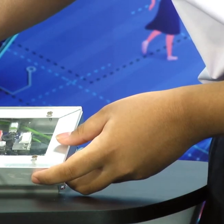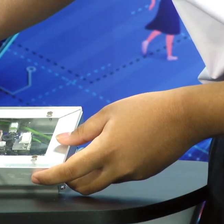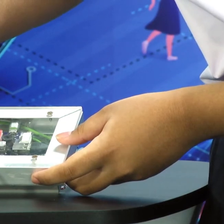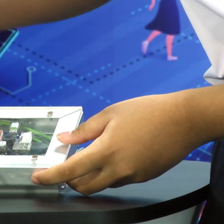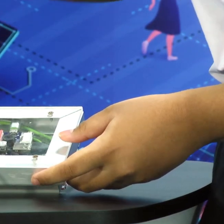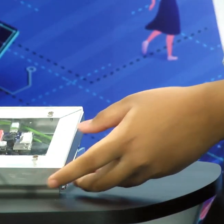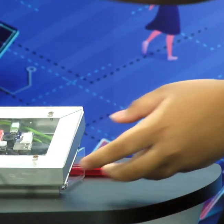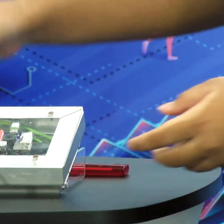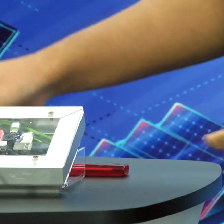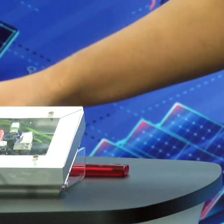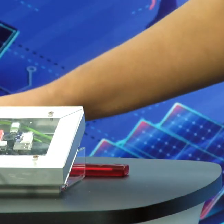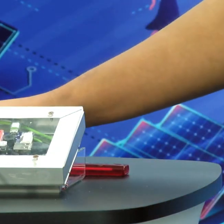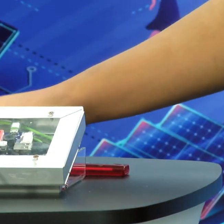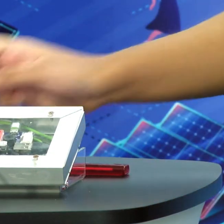กนี้ได้ค่ะ